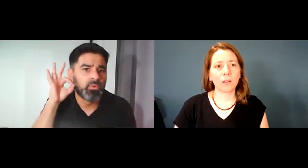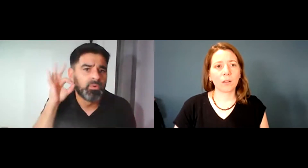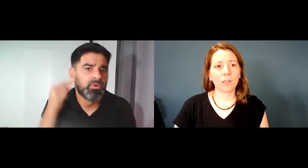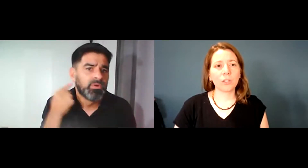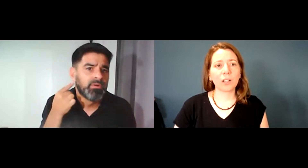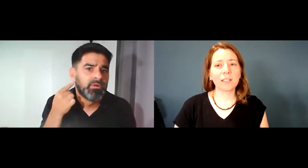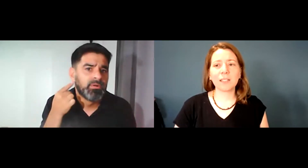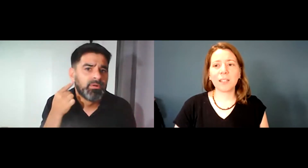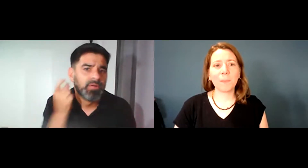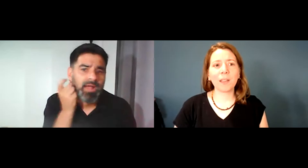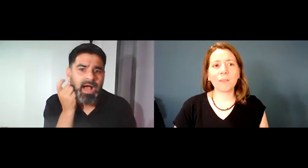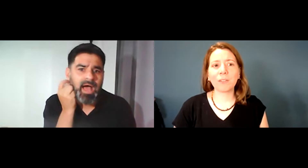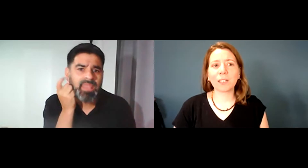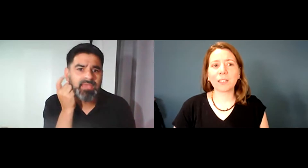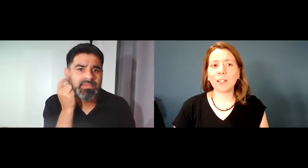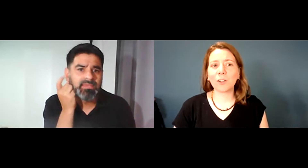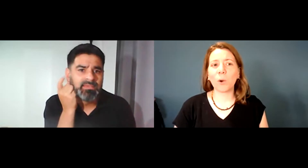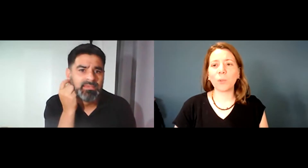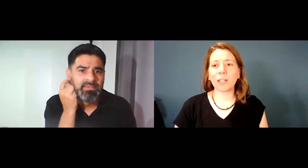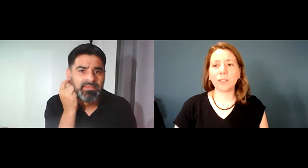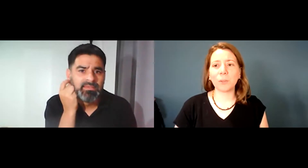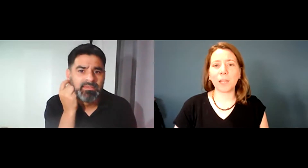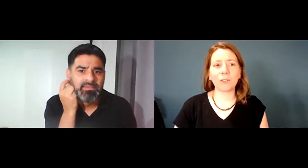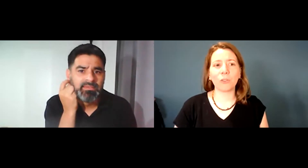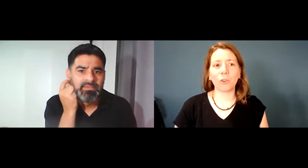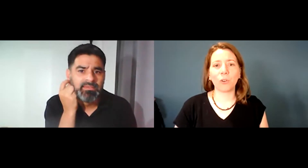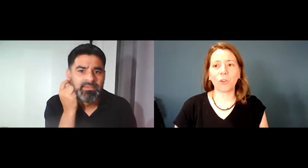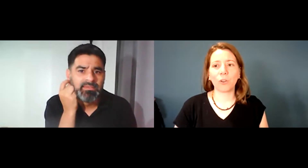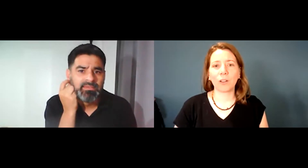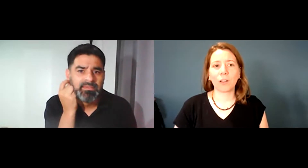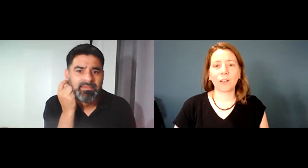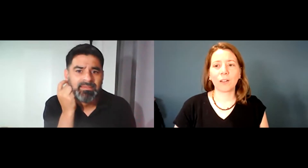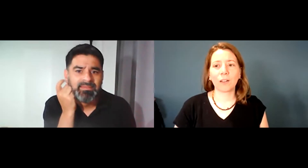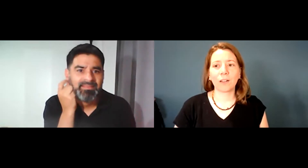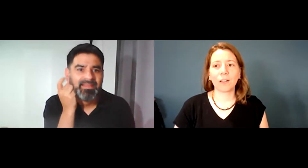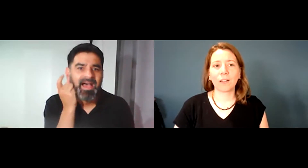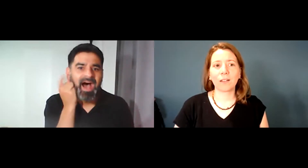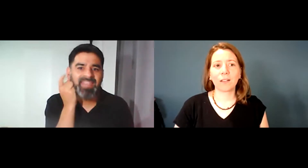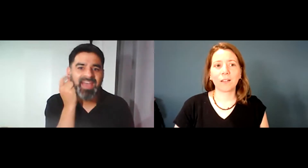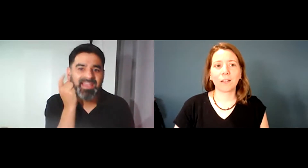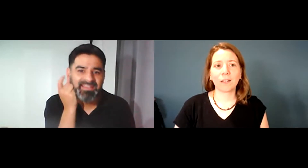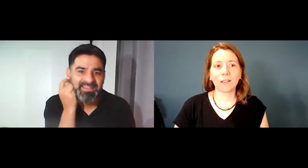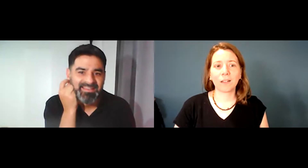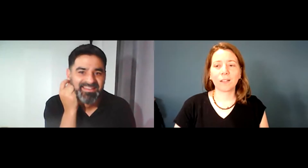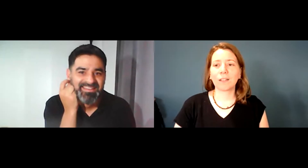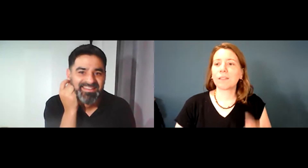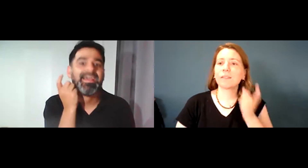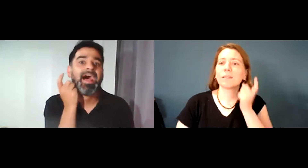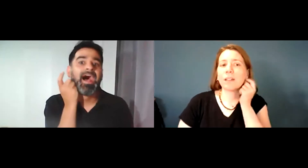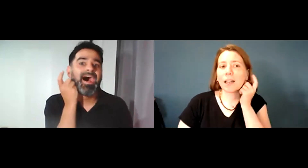Y yo casi siempre veo que tenés como un arito blanco. Sí. Tiene como unas piedritas. Que así yo,